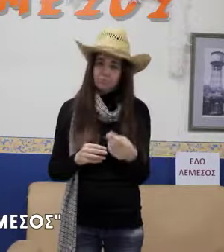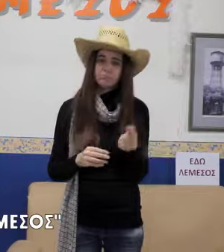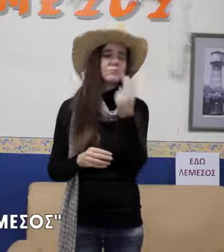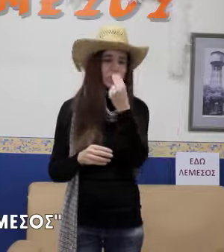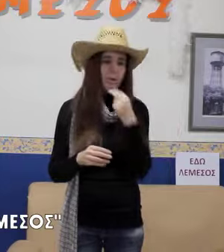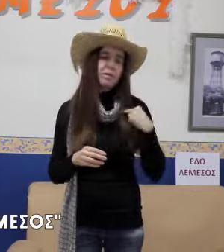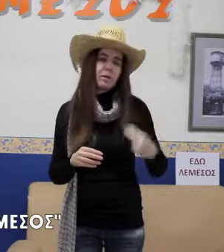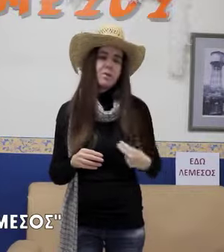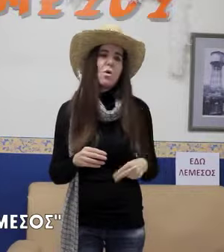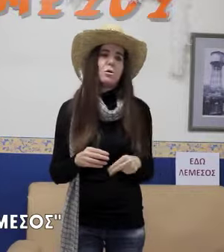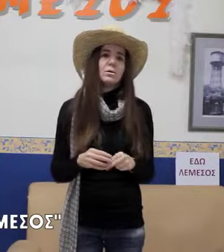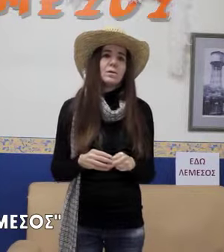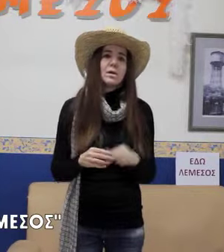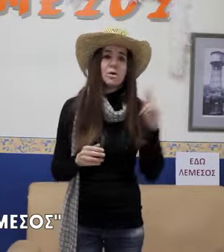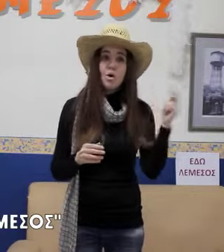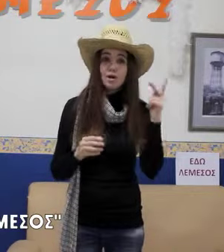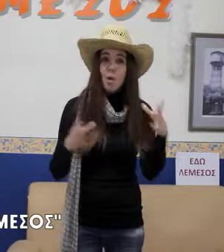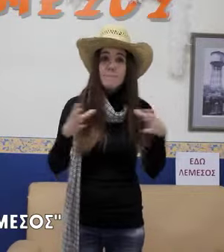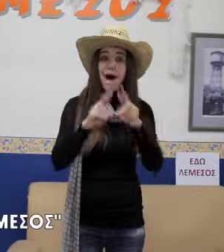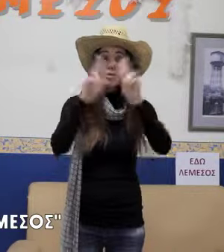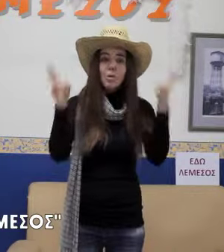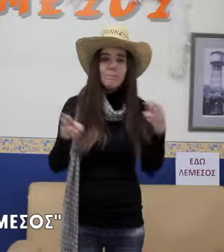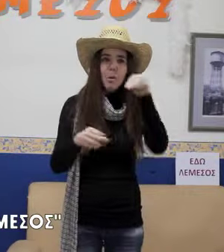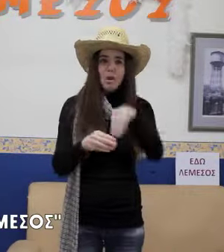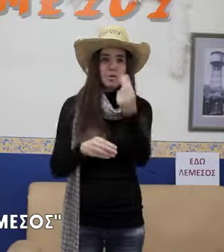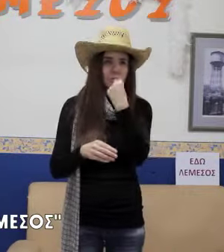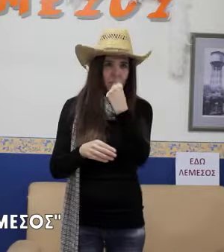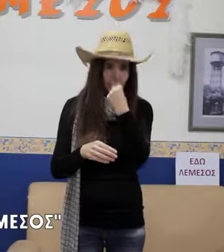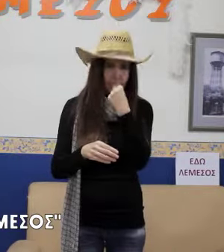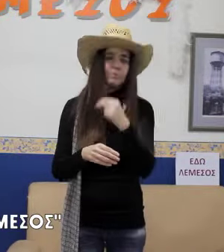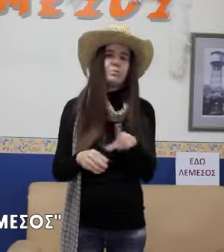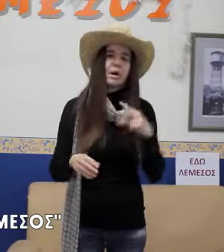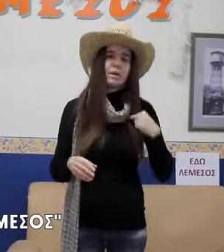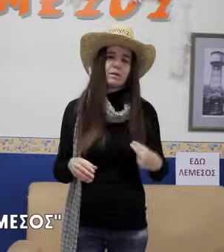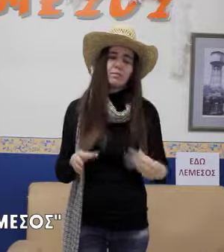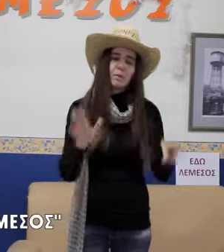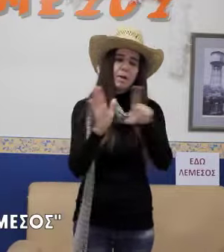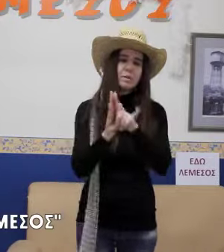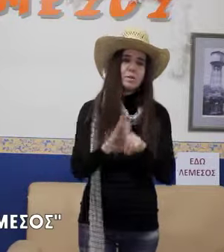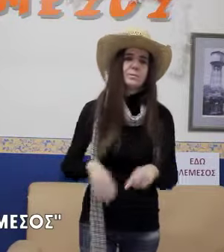τροφίμων για το κοινωνικό παντοπολείο του Δήμου Λεμεσού.